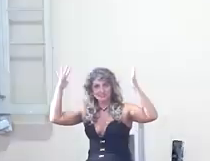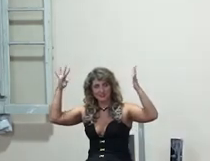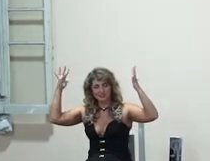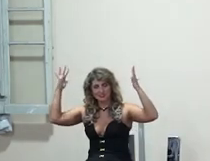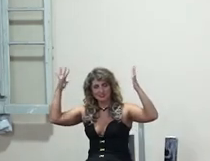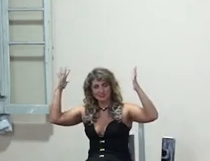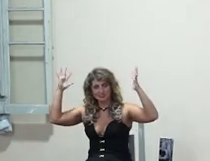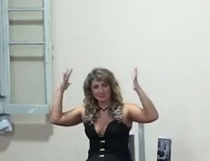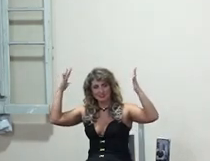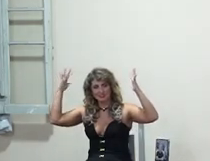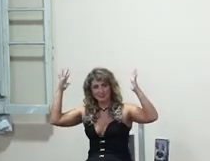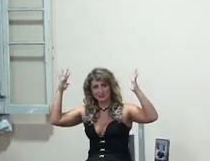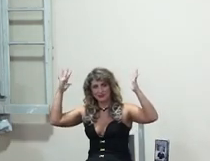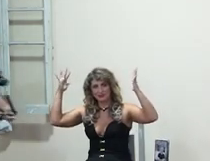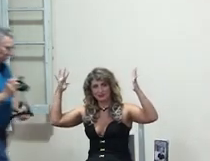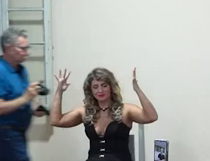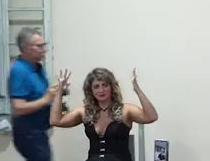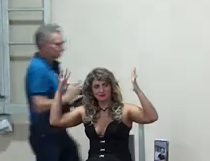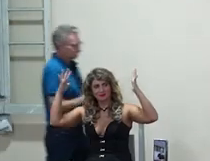Obrigado. Valeu.